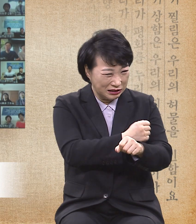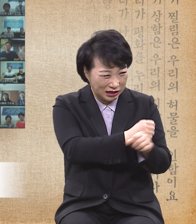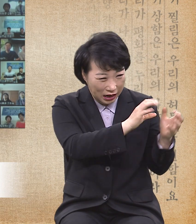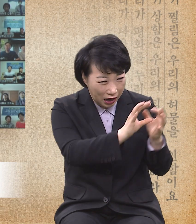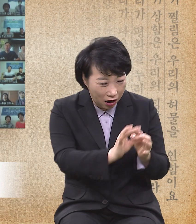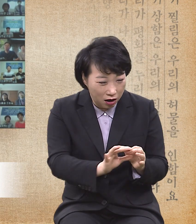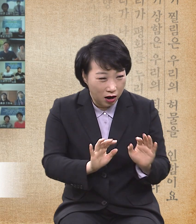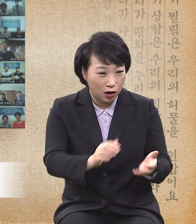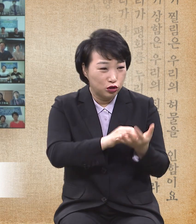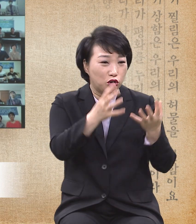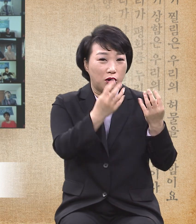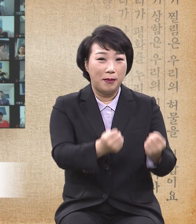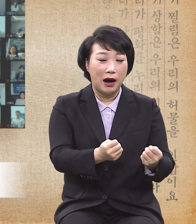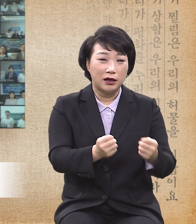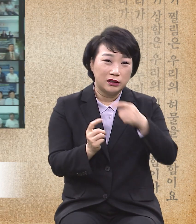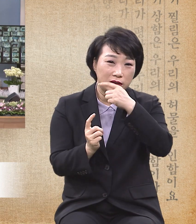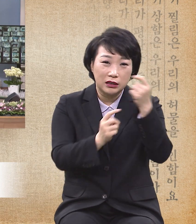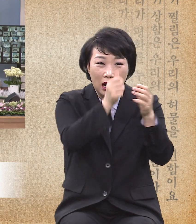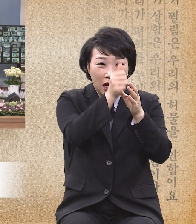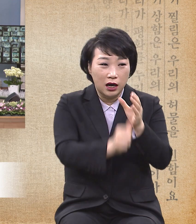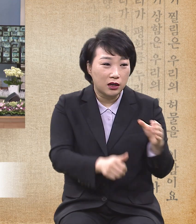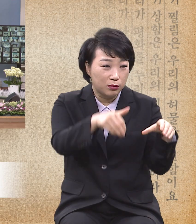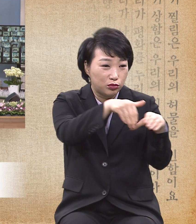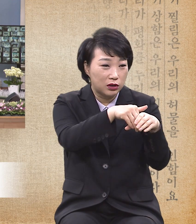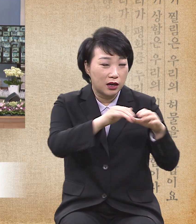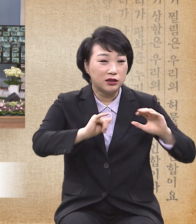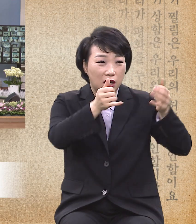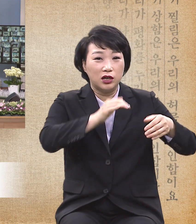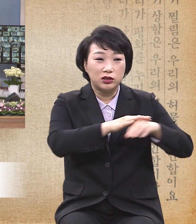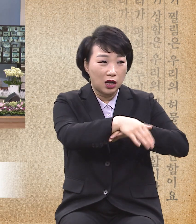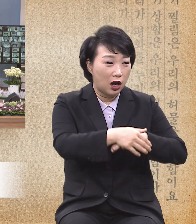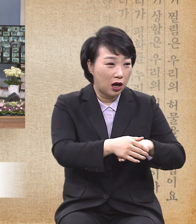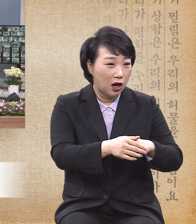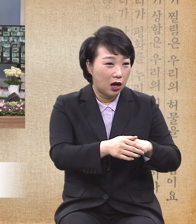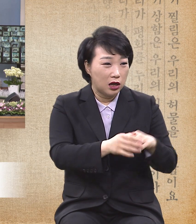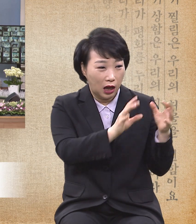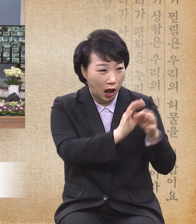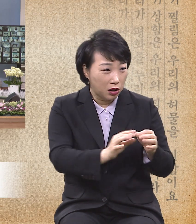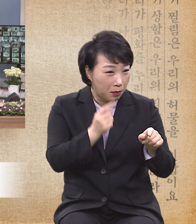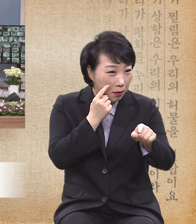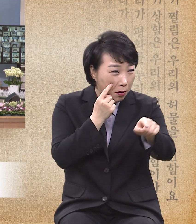수많은 타락의 문화, 세상 풍속에 접하다 보니까